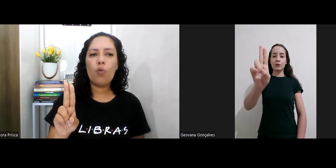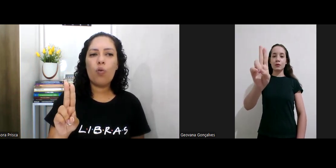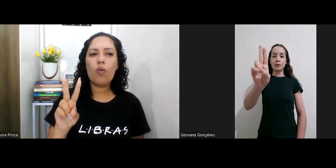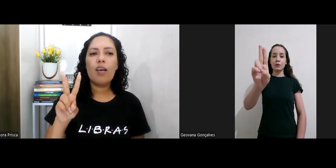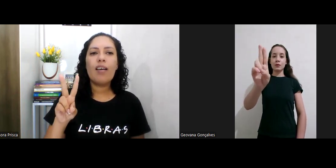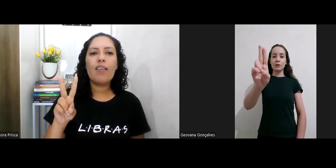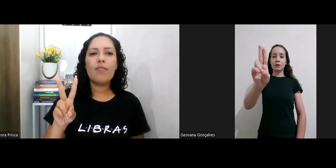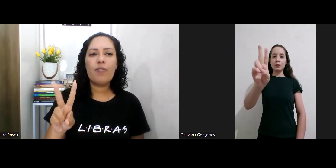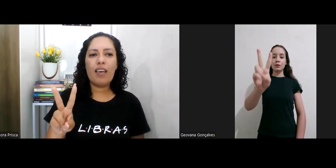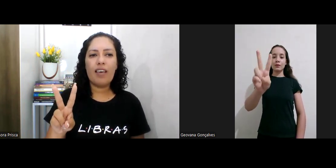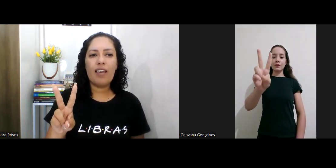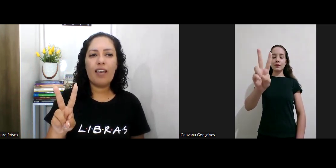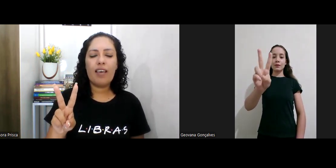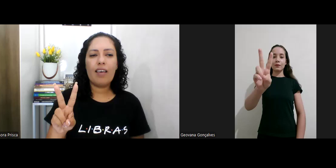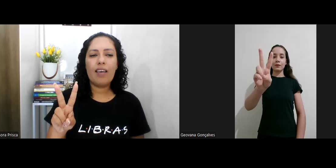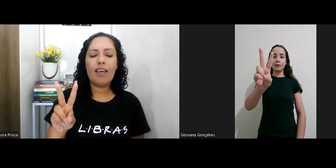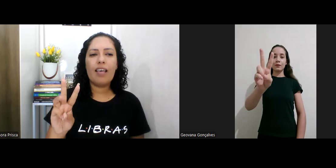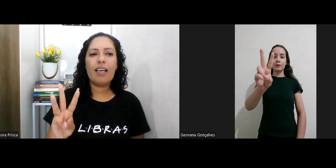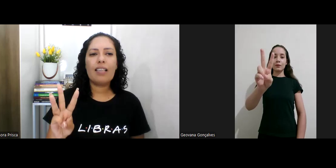U, V,